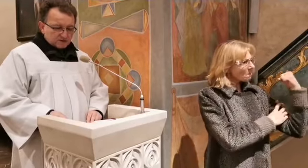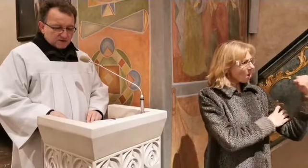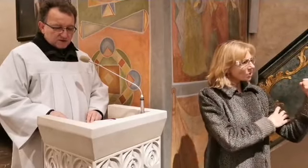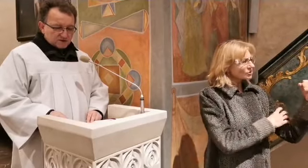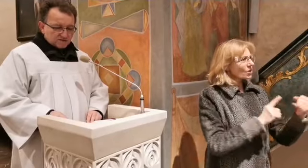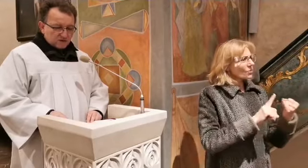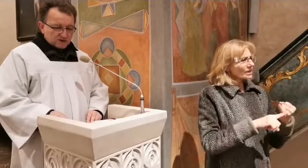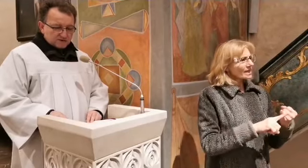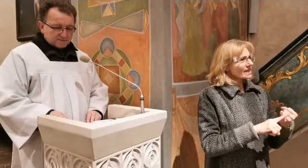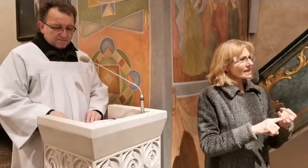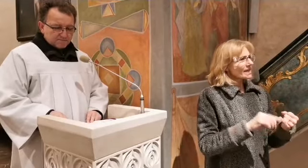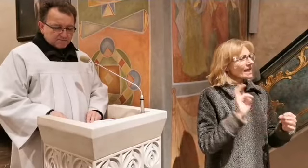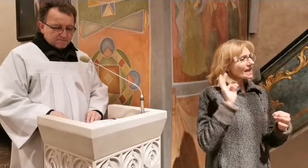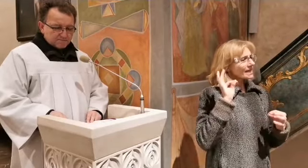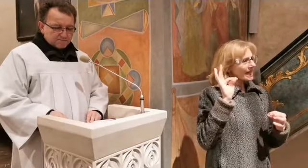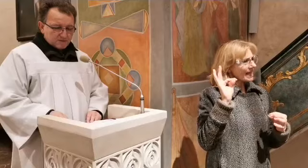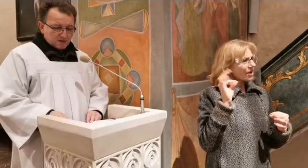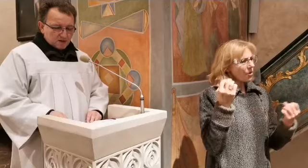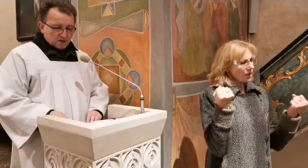ramię Jego dzierży władzę.